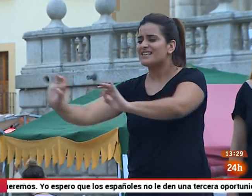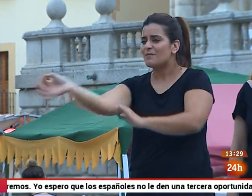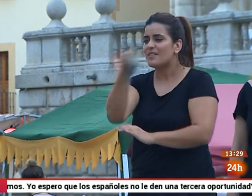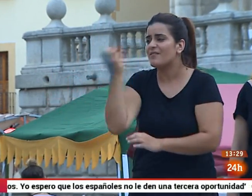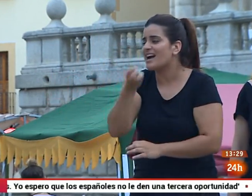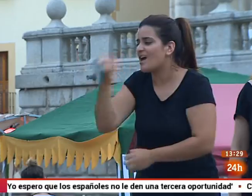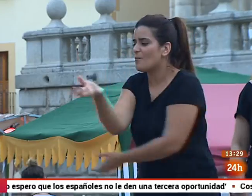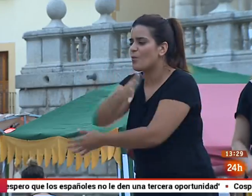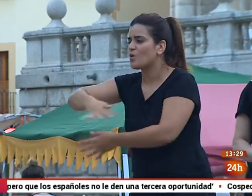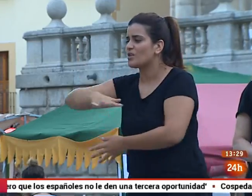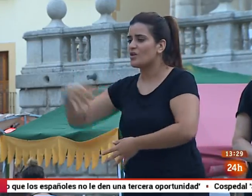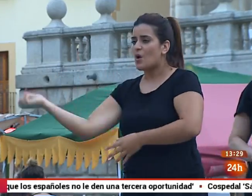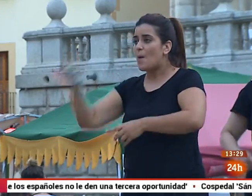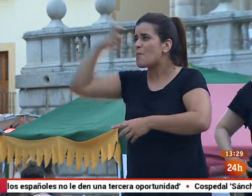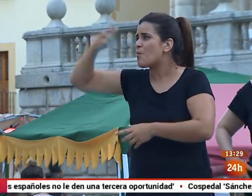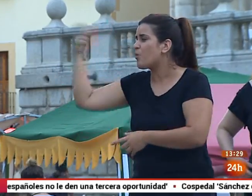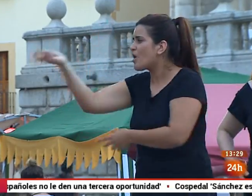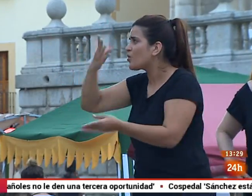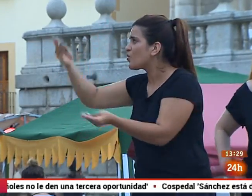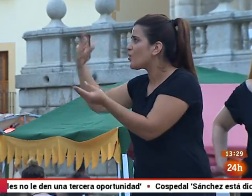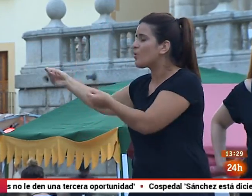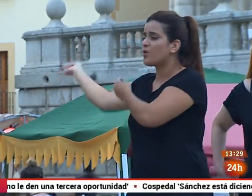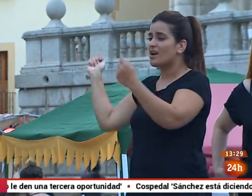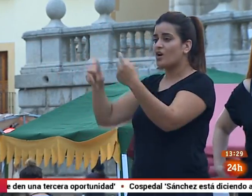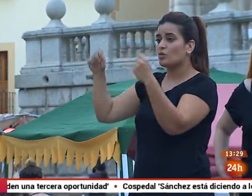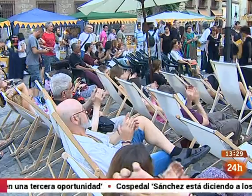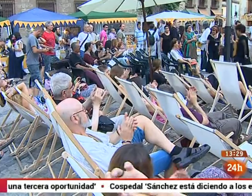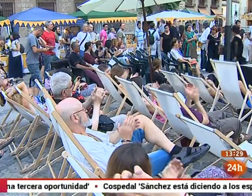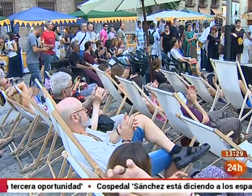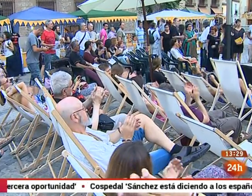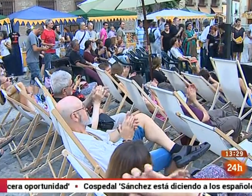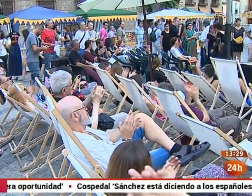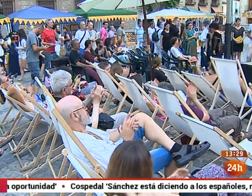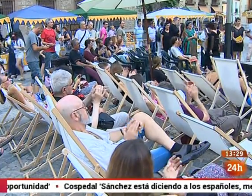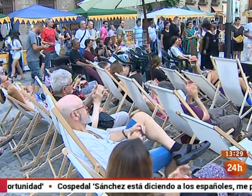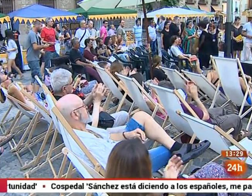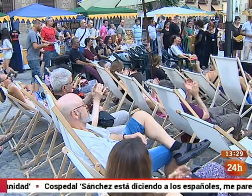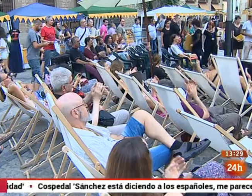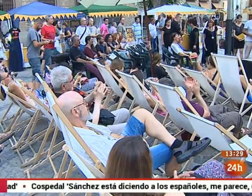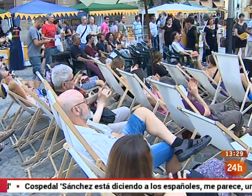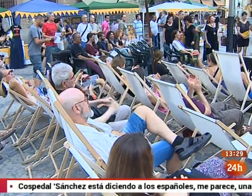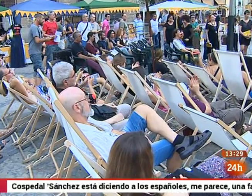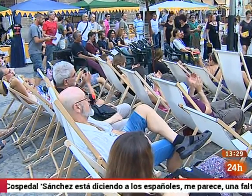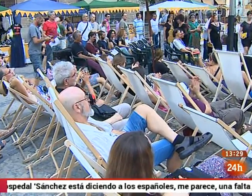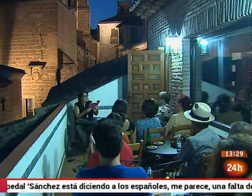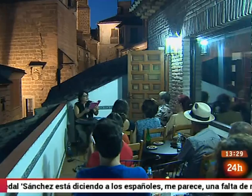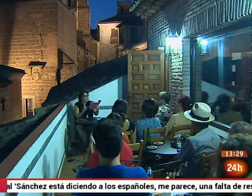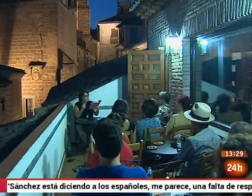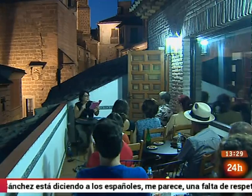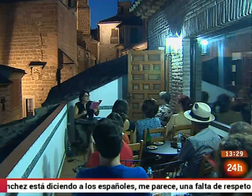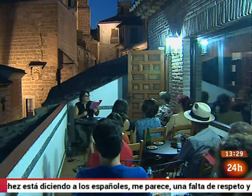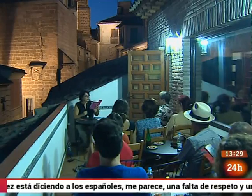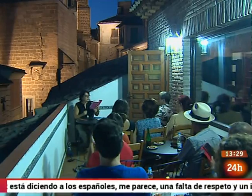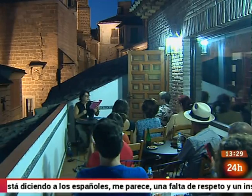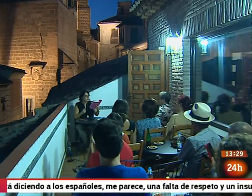de amapolas, pueblos suspendidos, la autoestopista fantasma. Y así, desde las hamacas de esta playa de piedra, la tarde va